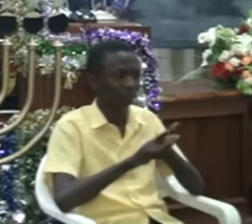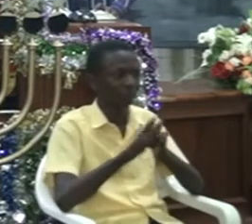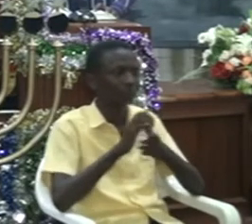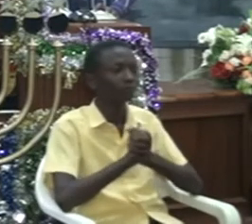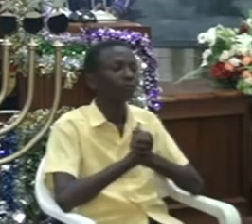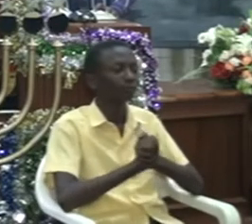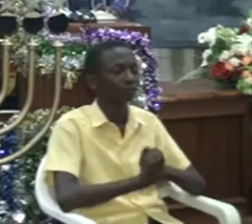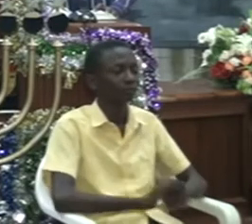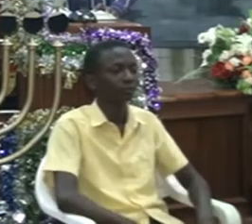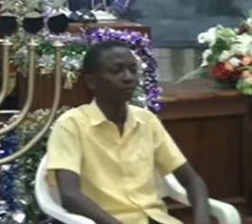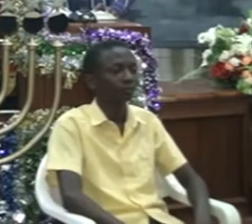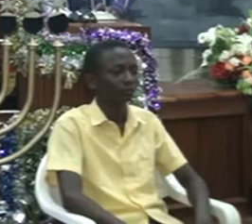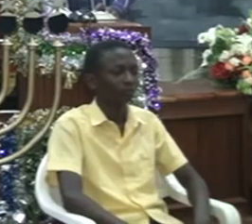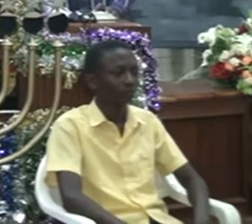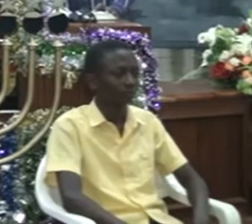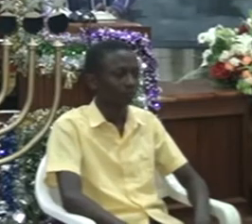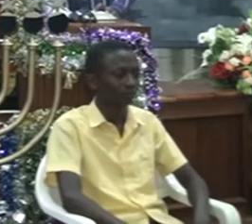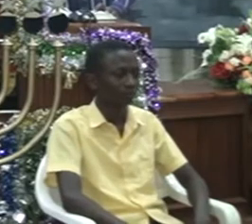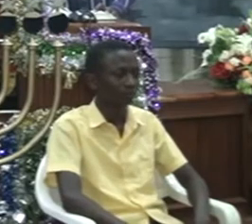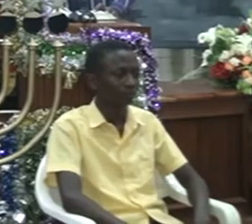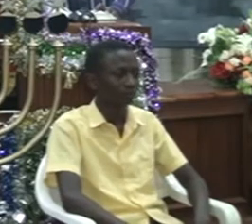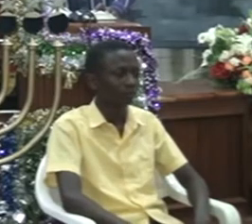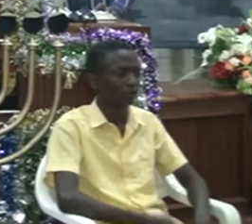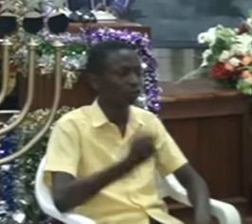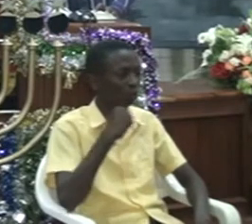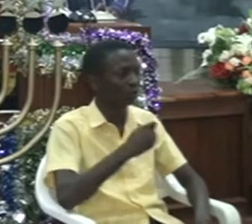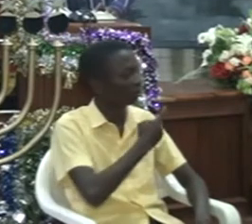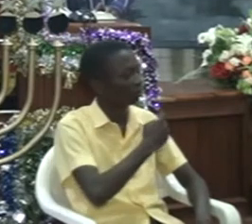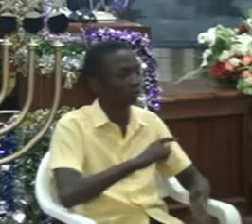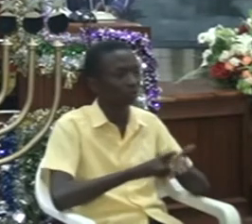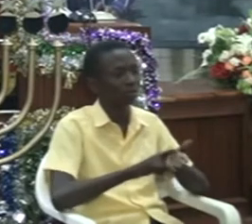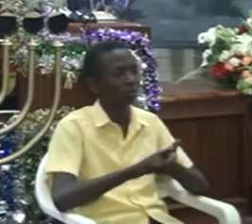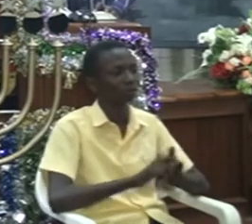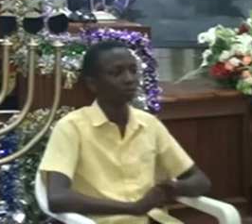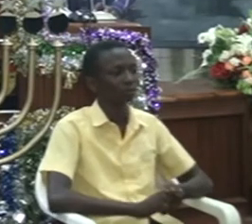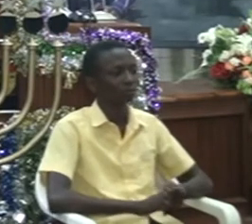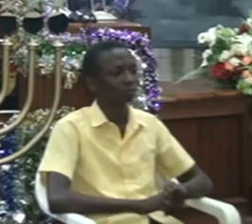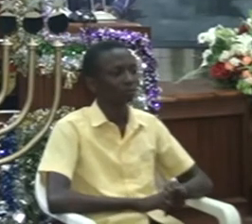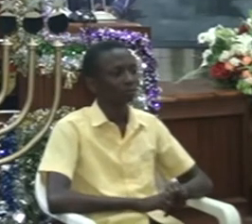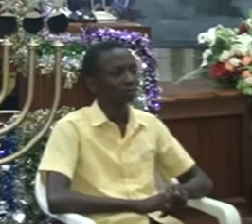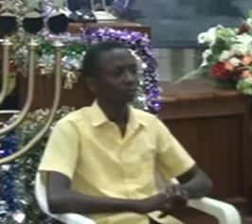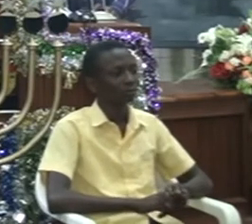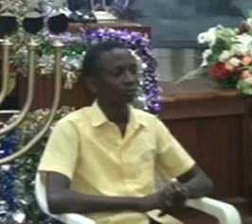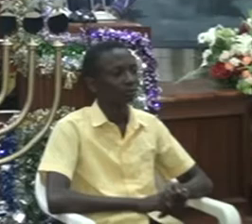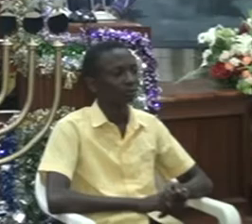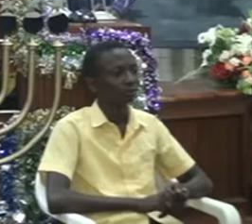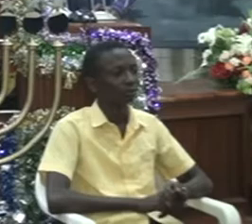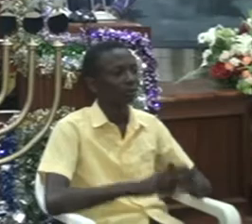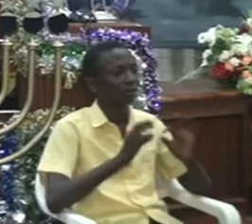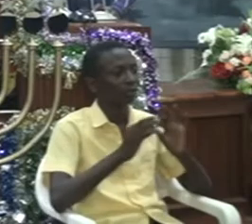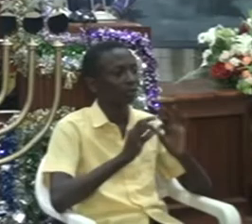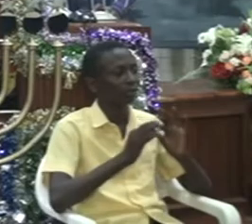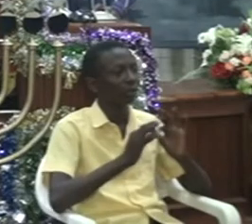habari za mapito ya zamani. Ni wapi njia iliyo njema? Muende katika njia hii,